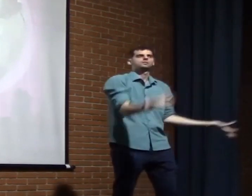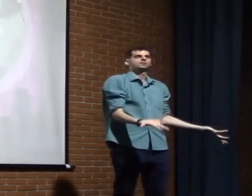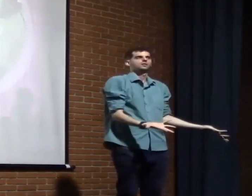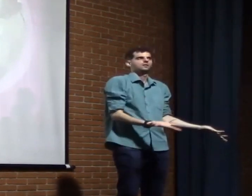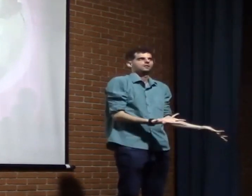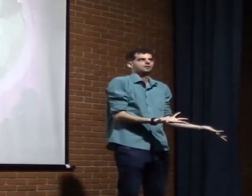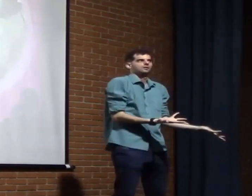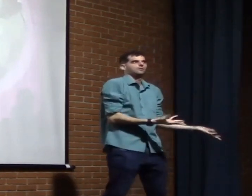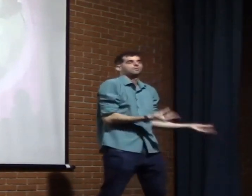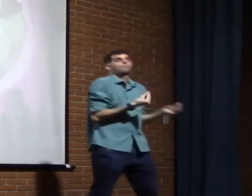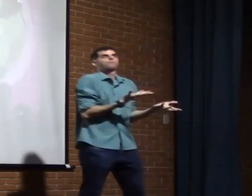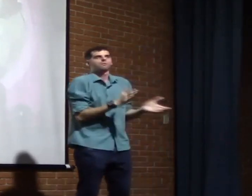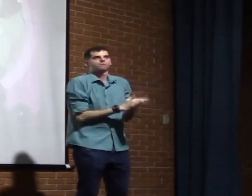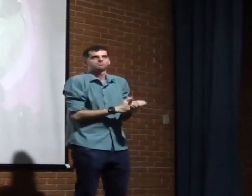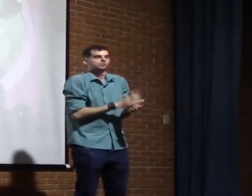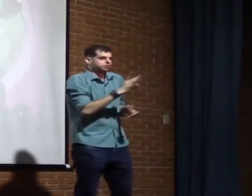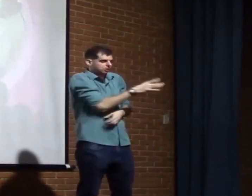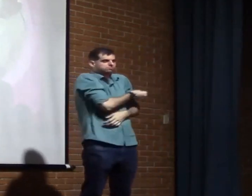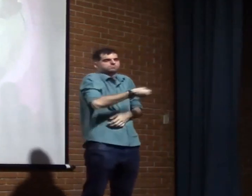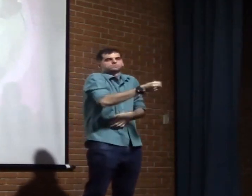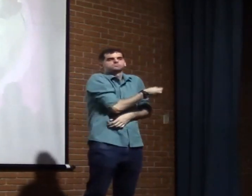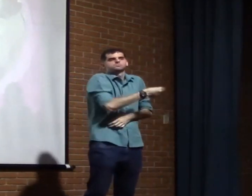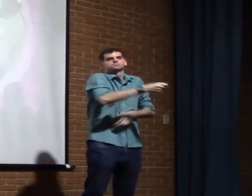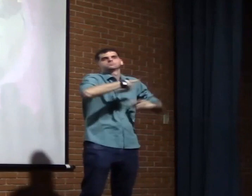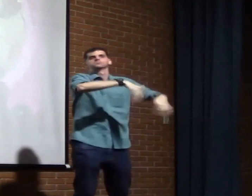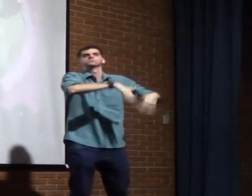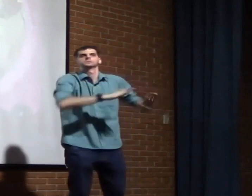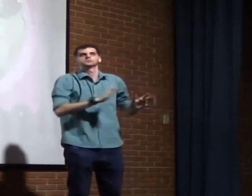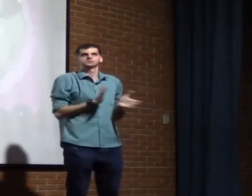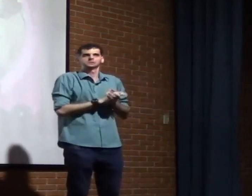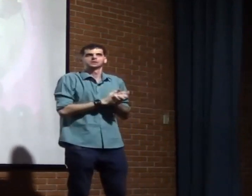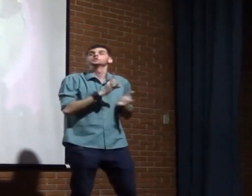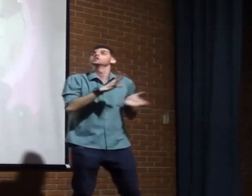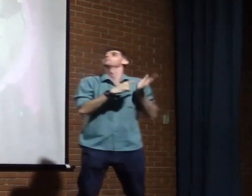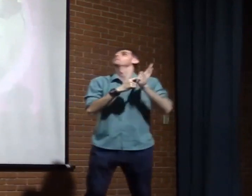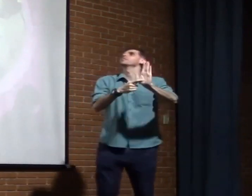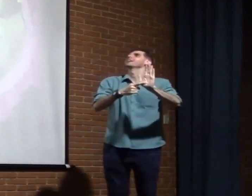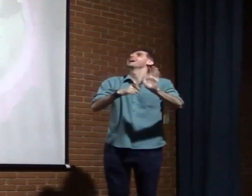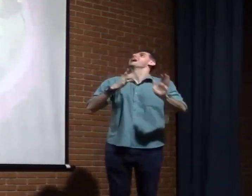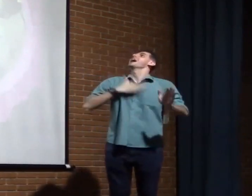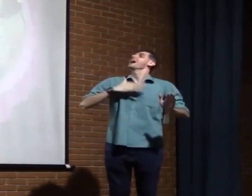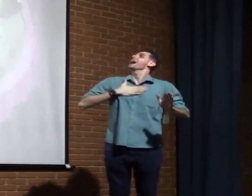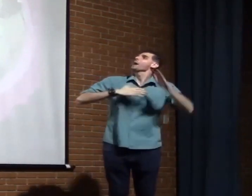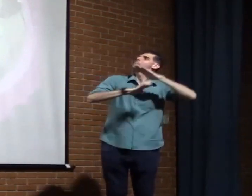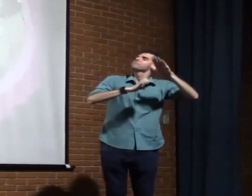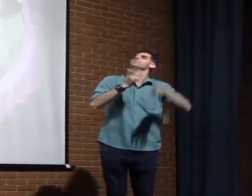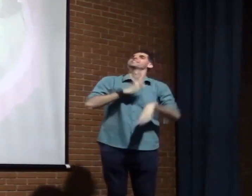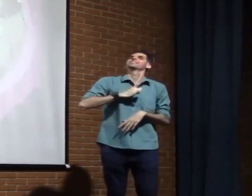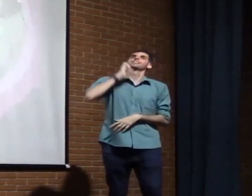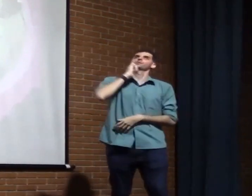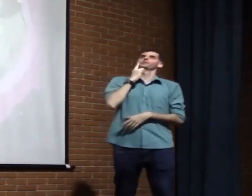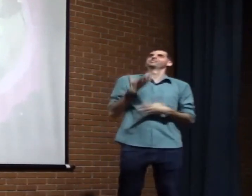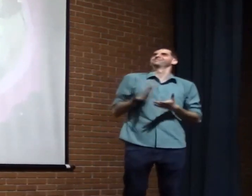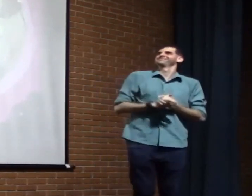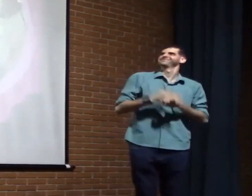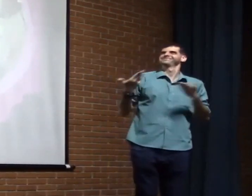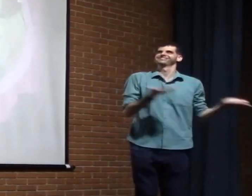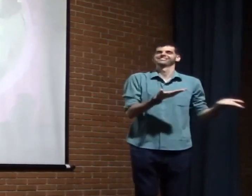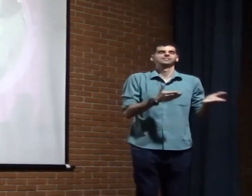se capacitar, ele precisa dessa visibilidade, mas simplesmente colocar o surdo ali nesses espaços para cumprimento de cota não é bem assim,